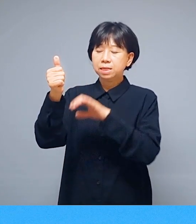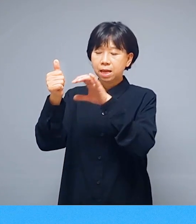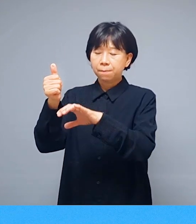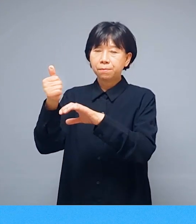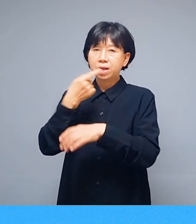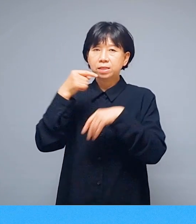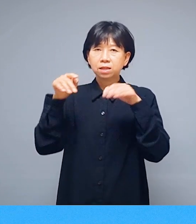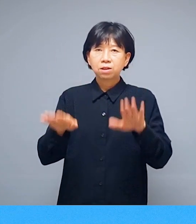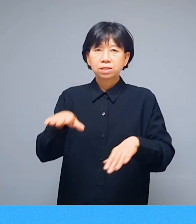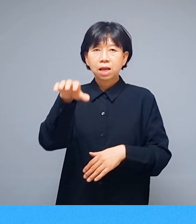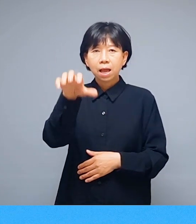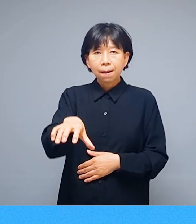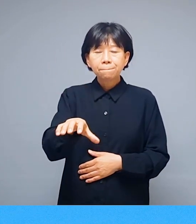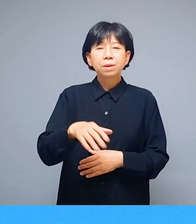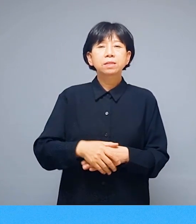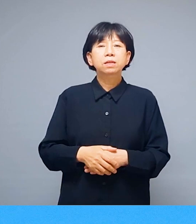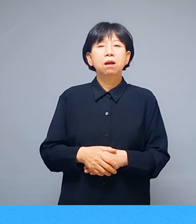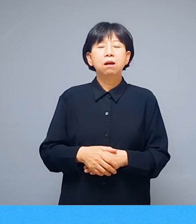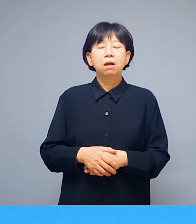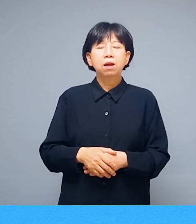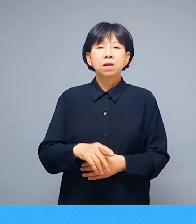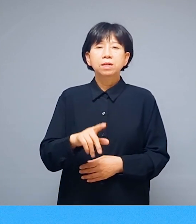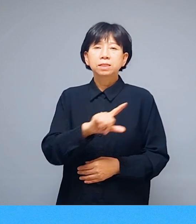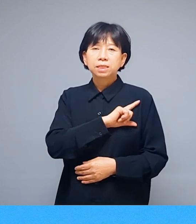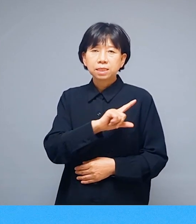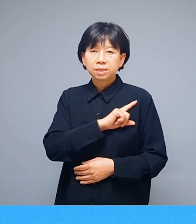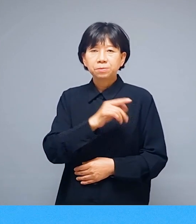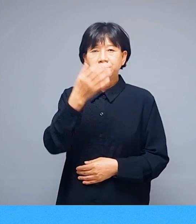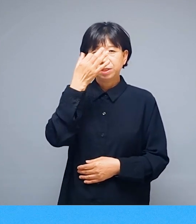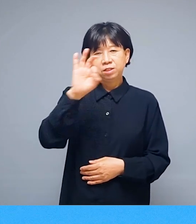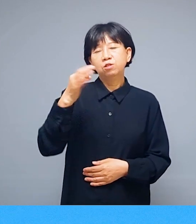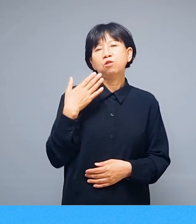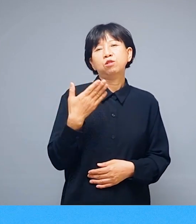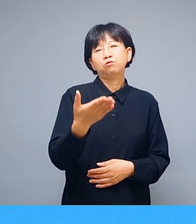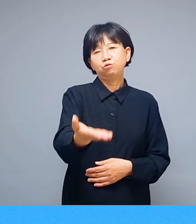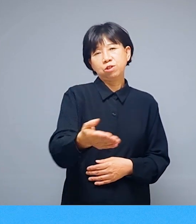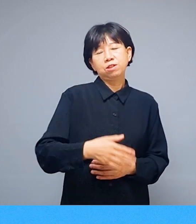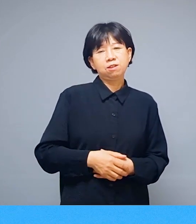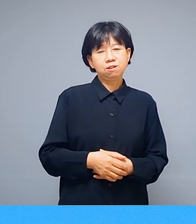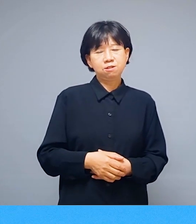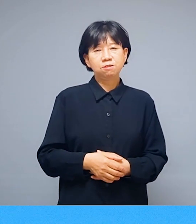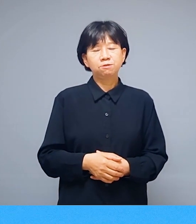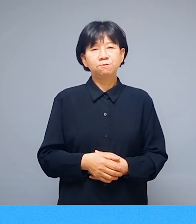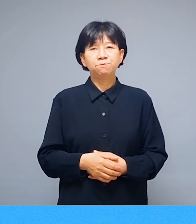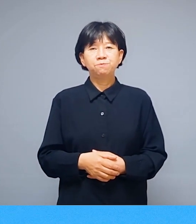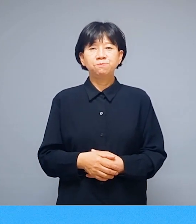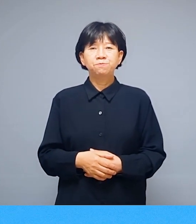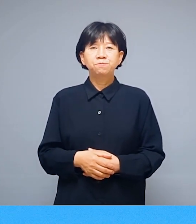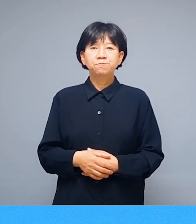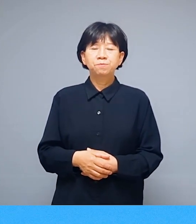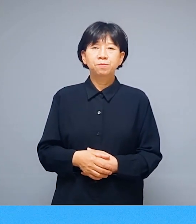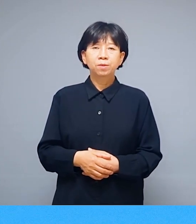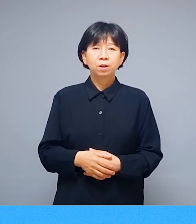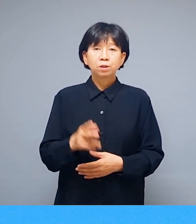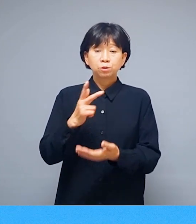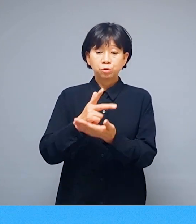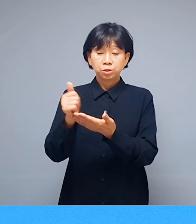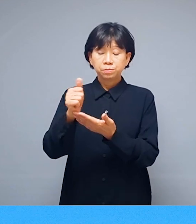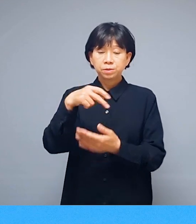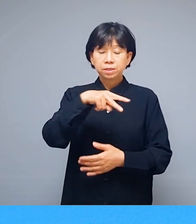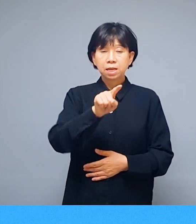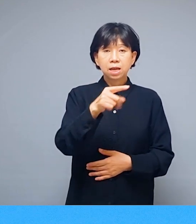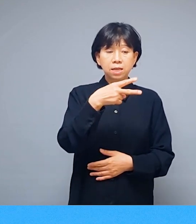그의 천사들 앞에서 어떻게 한다고요? 인정하겠다. 시인하리라. 아멘. 성도 여러분, 주님은